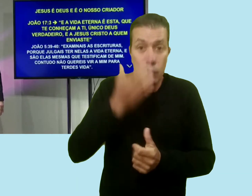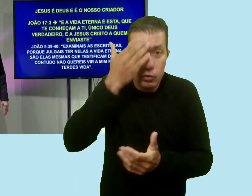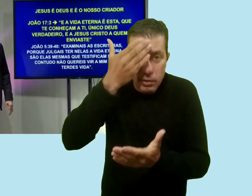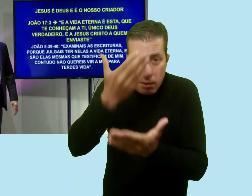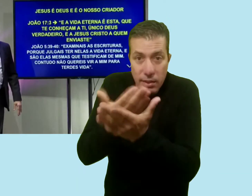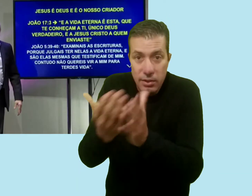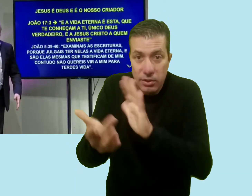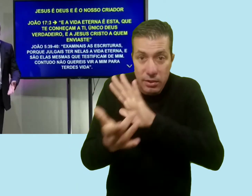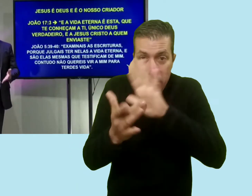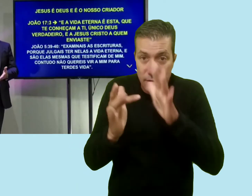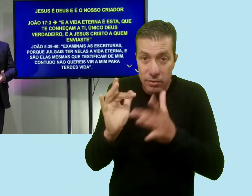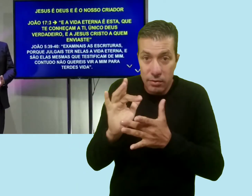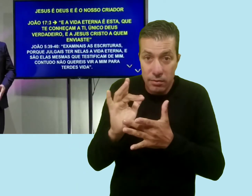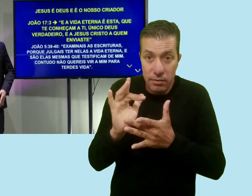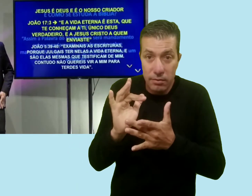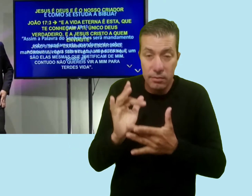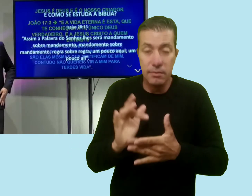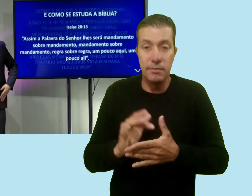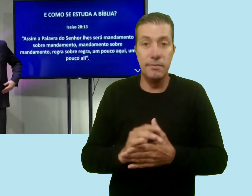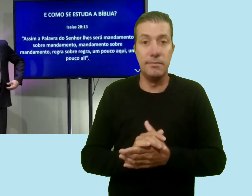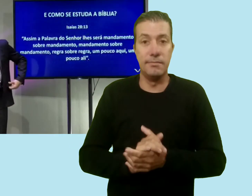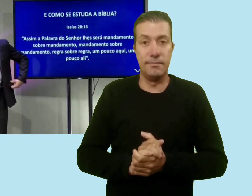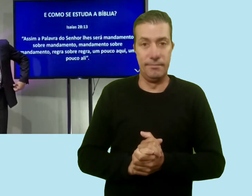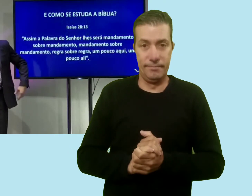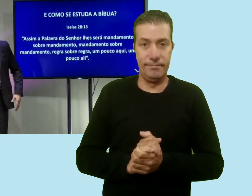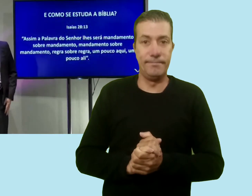Você acredita em Jesus?